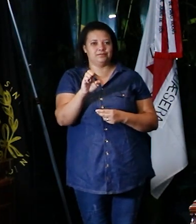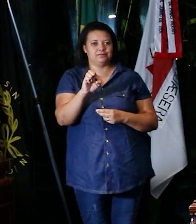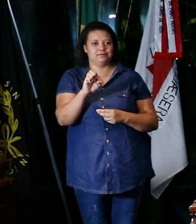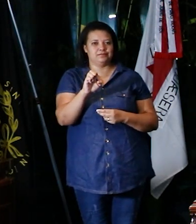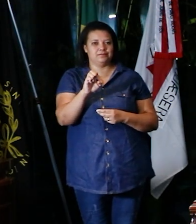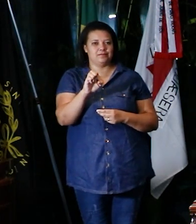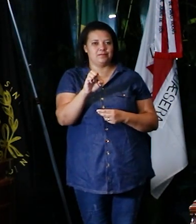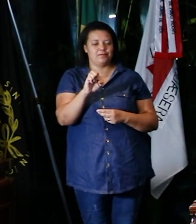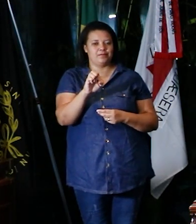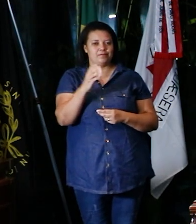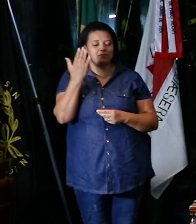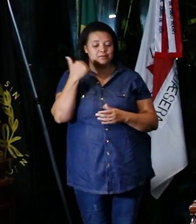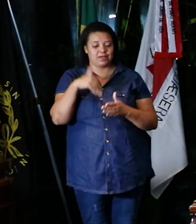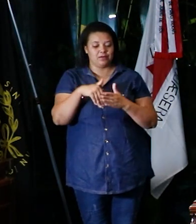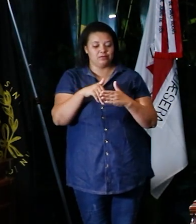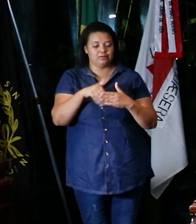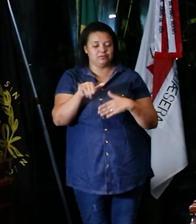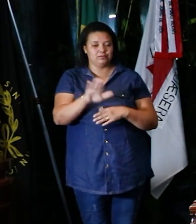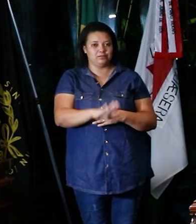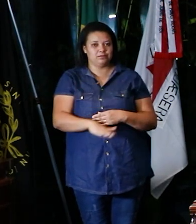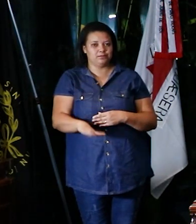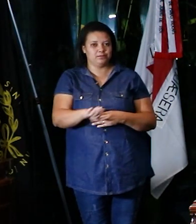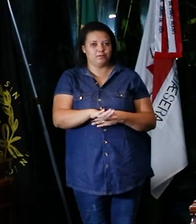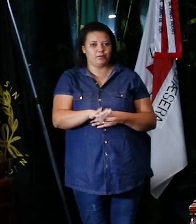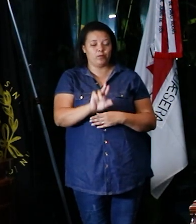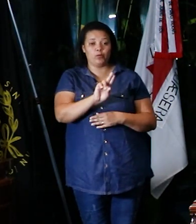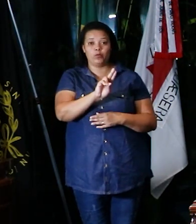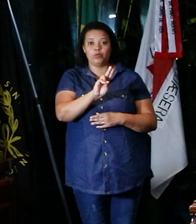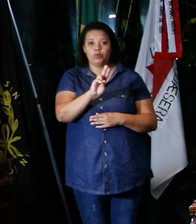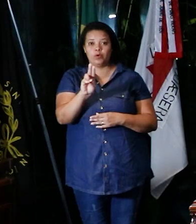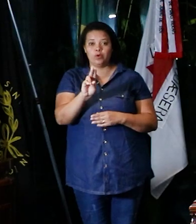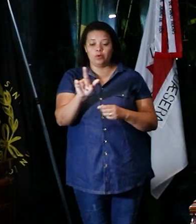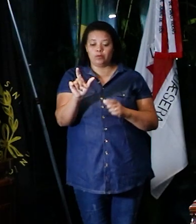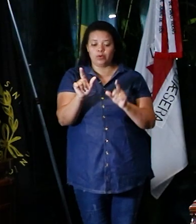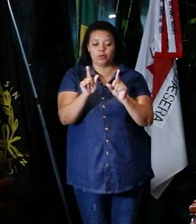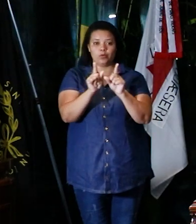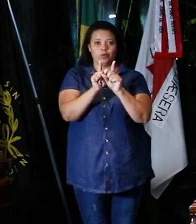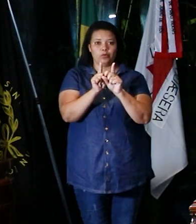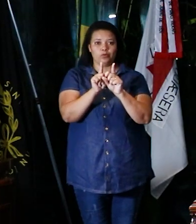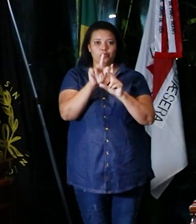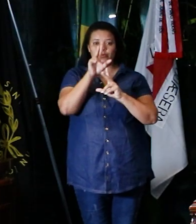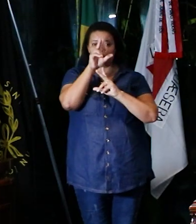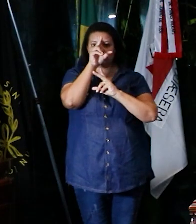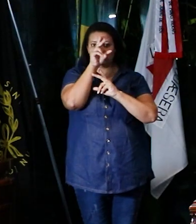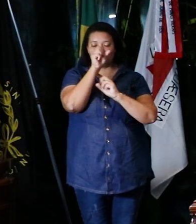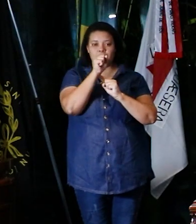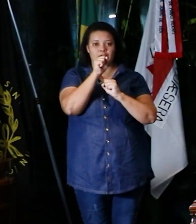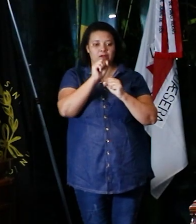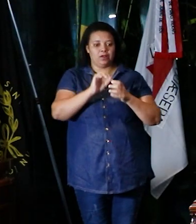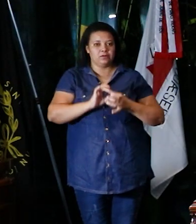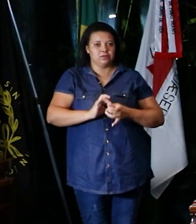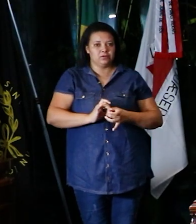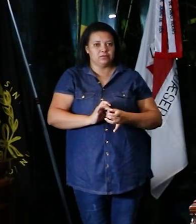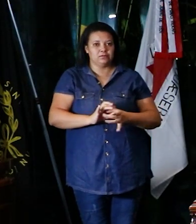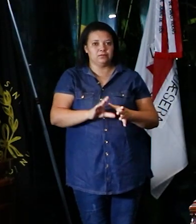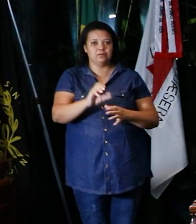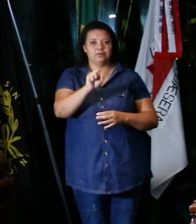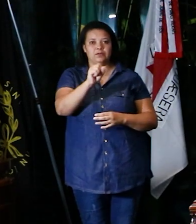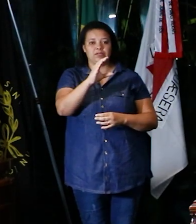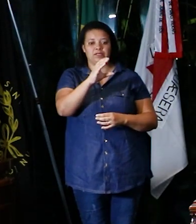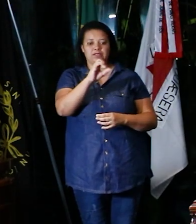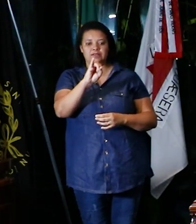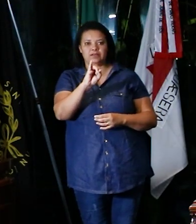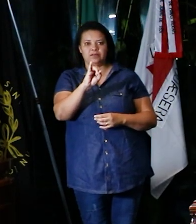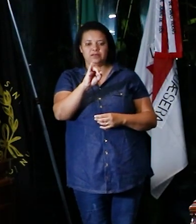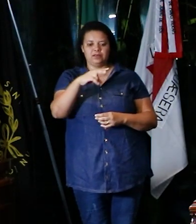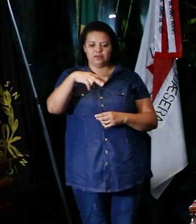pelada infantil. Assim se forma um nome, curto, forte, aberto. Saci com duas